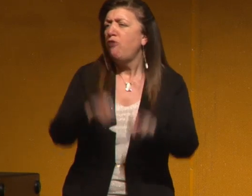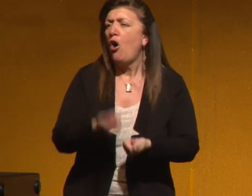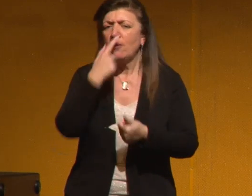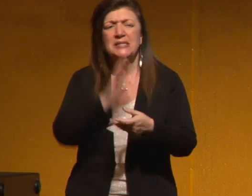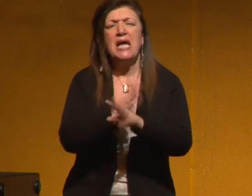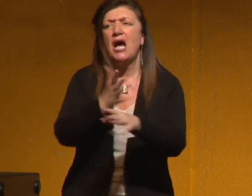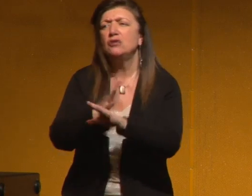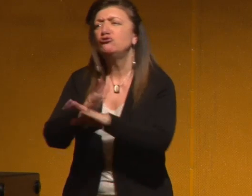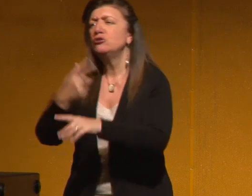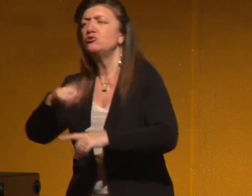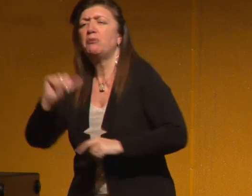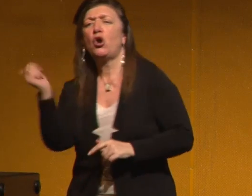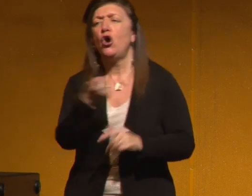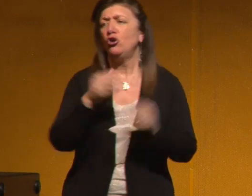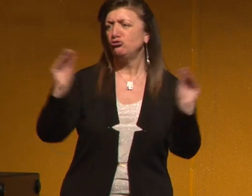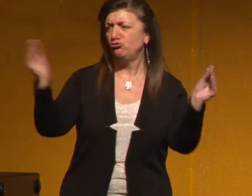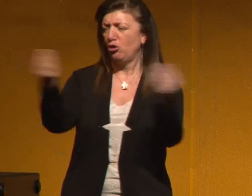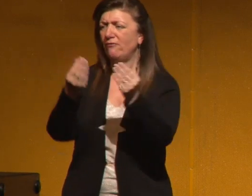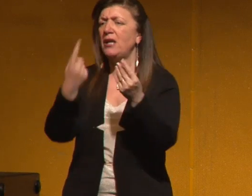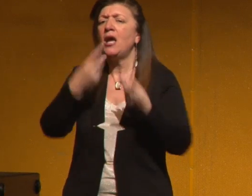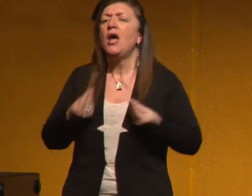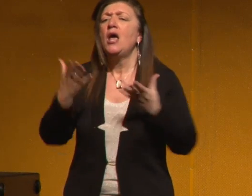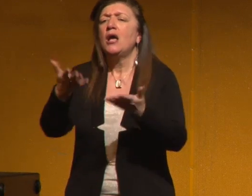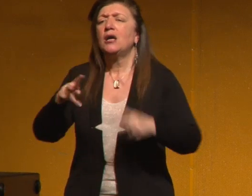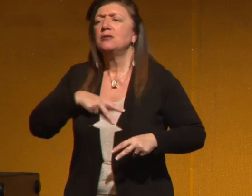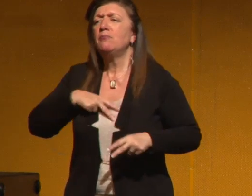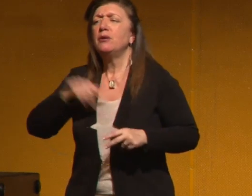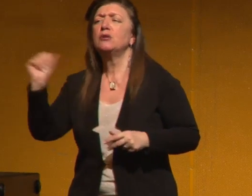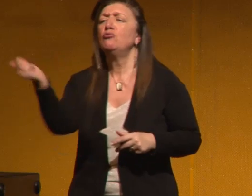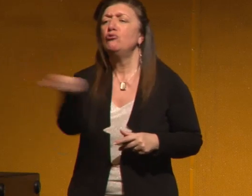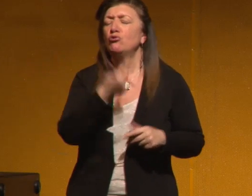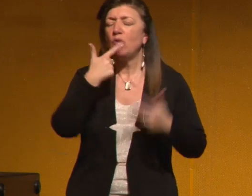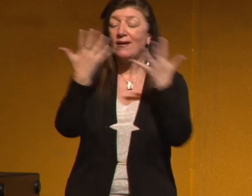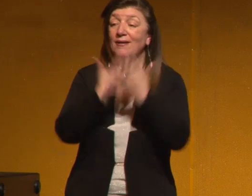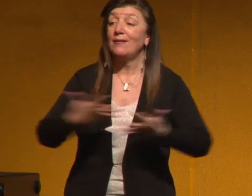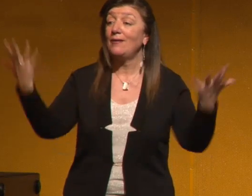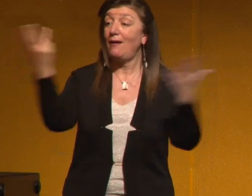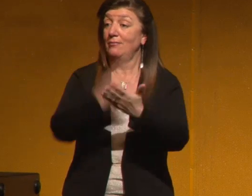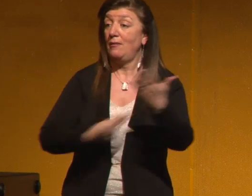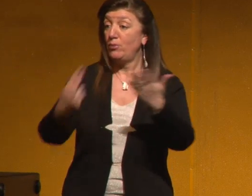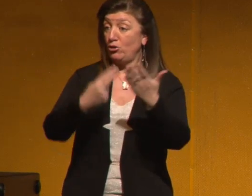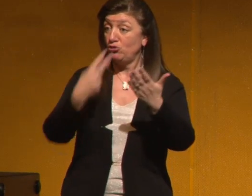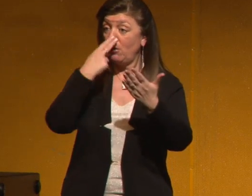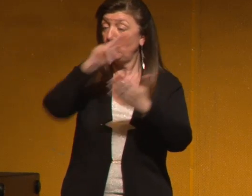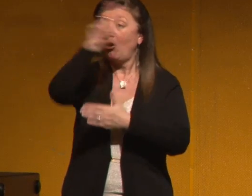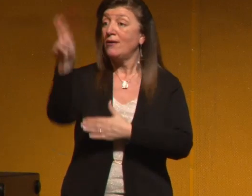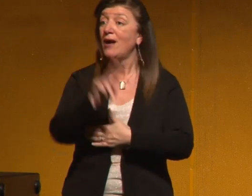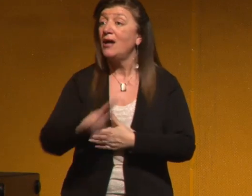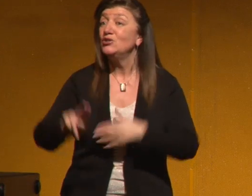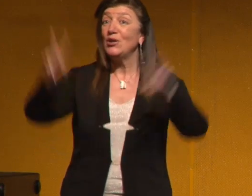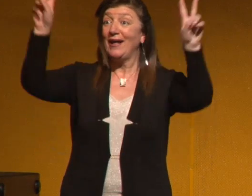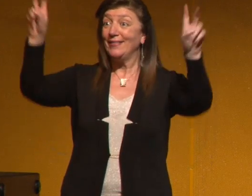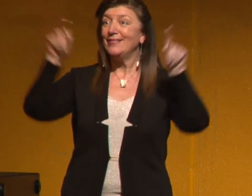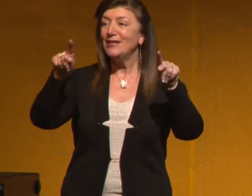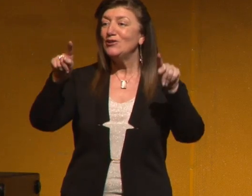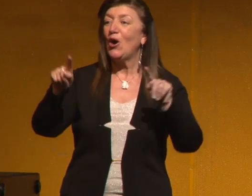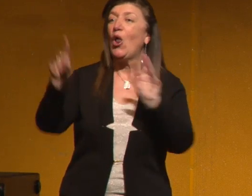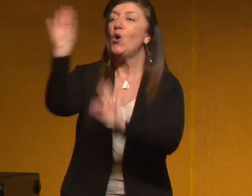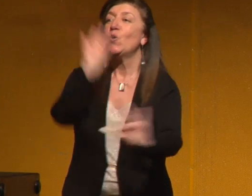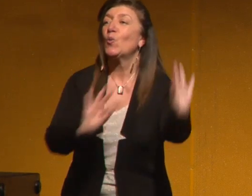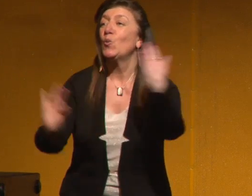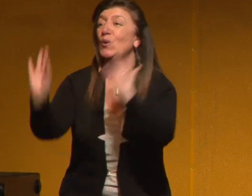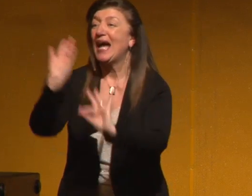interpretazioni innovative di un bene culturale un grande progetto nazionale si chiama curatela permettere la